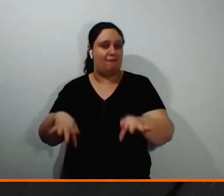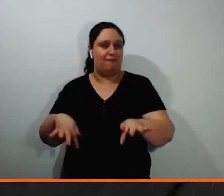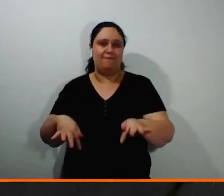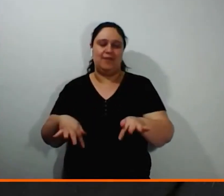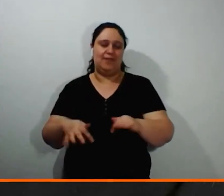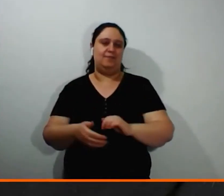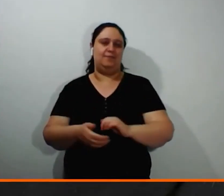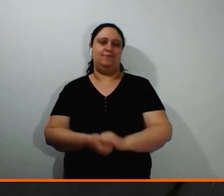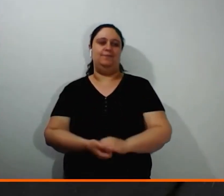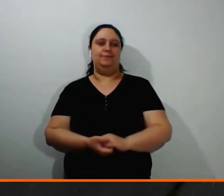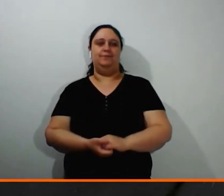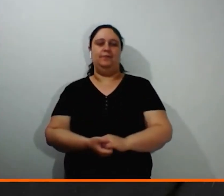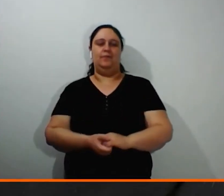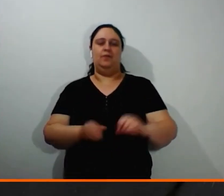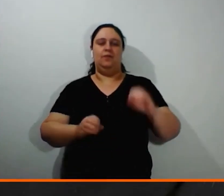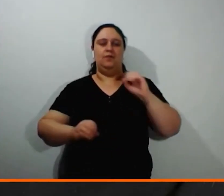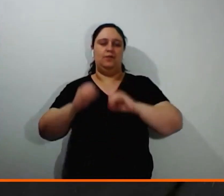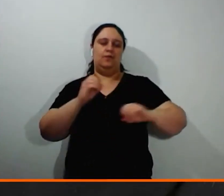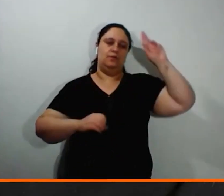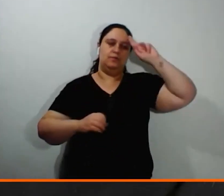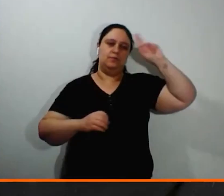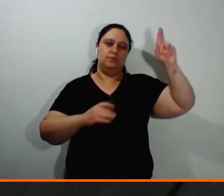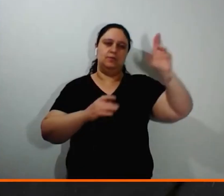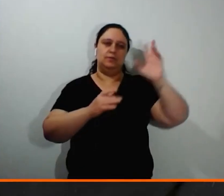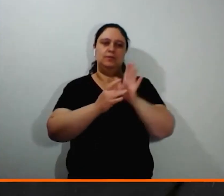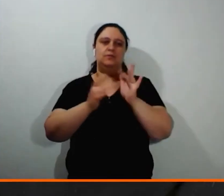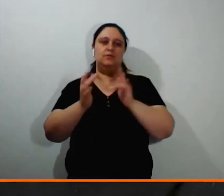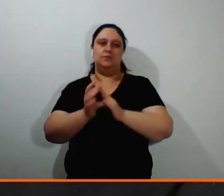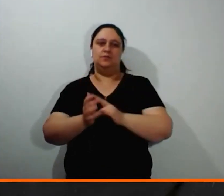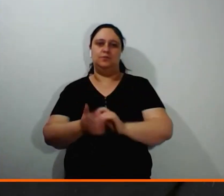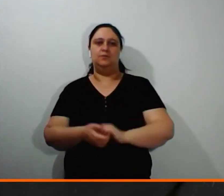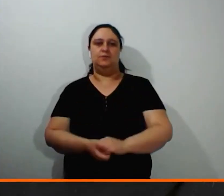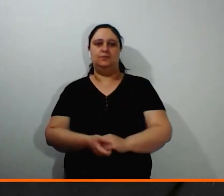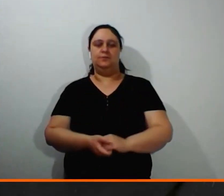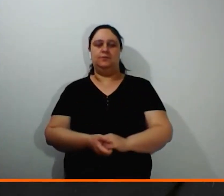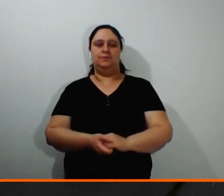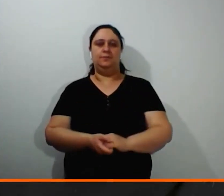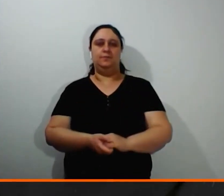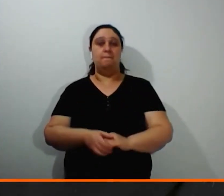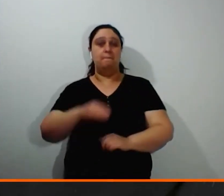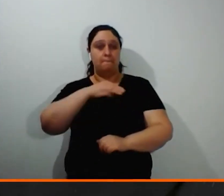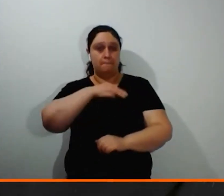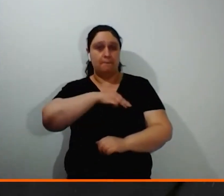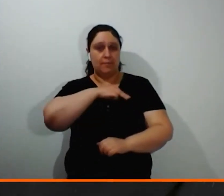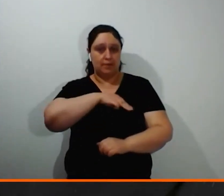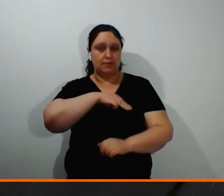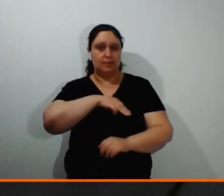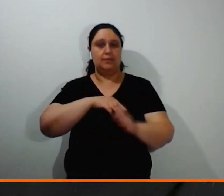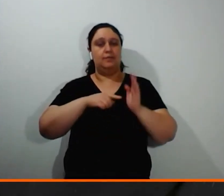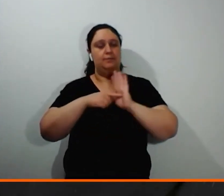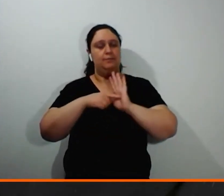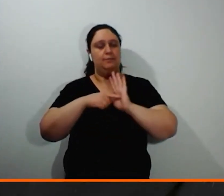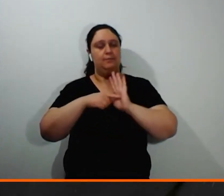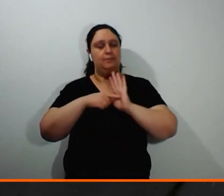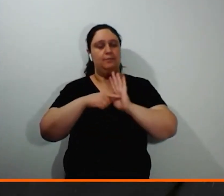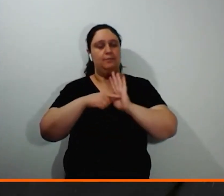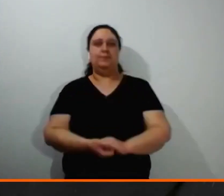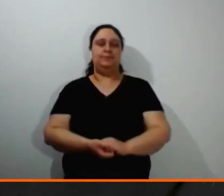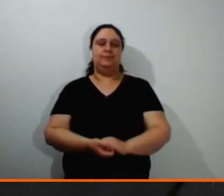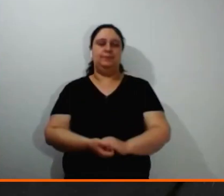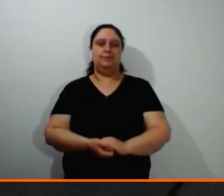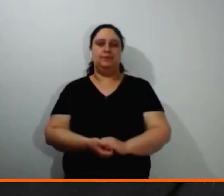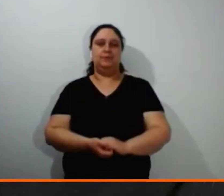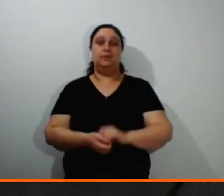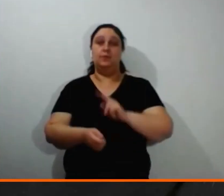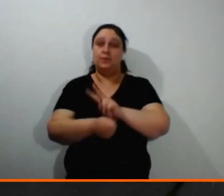Jesus. Isso é em Mateus, né? Então, esse ensinando a guardar todas as coisas é o cuidado na